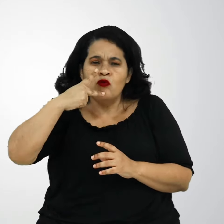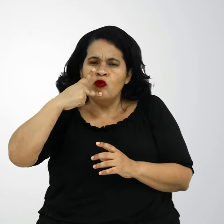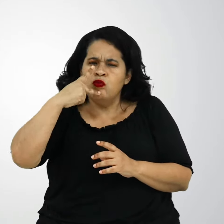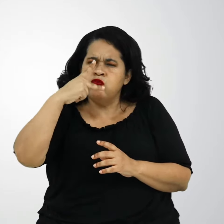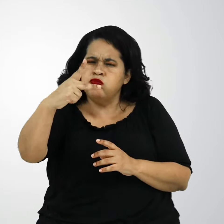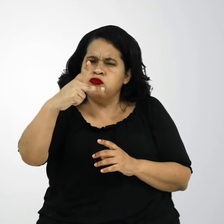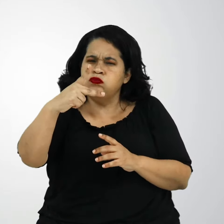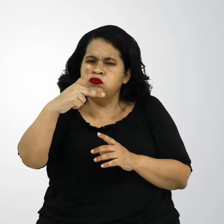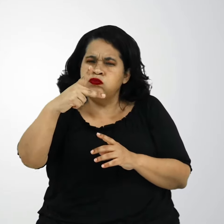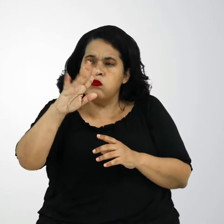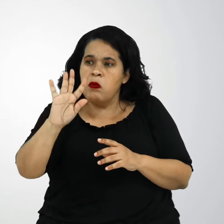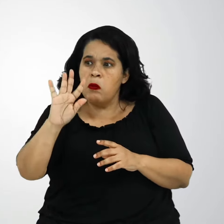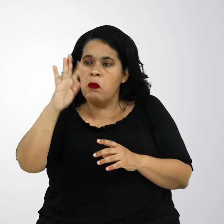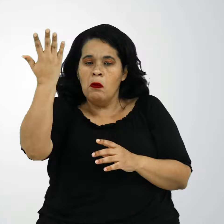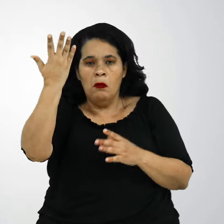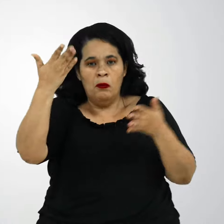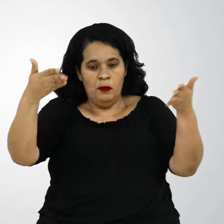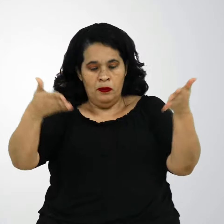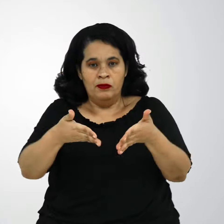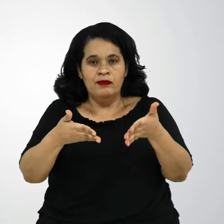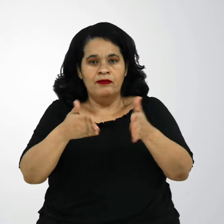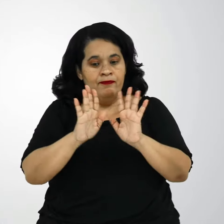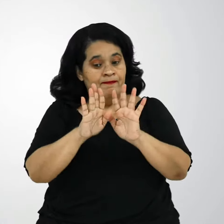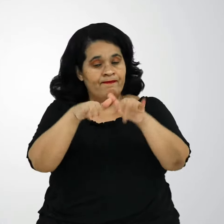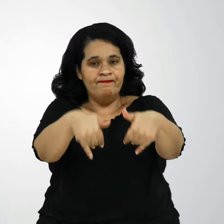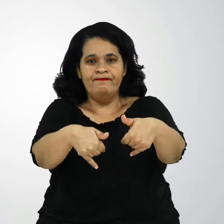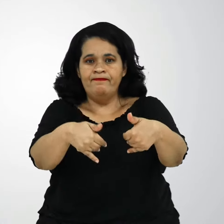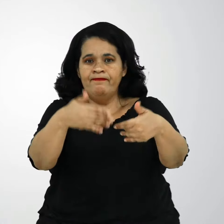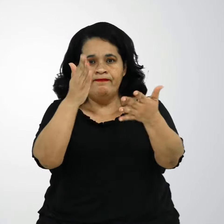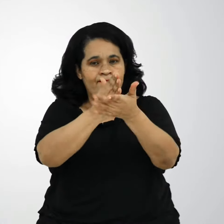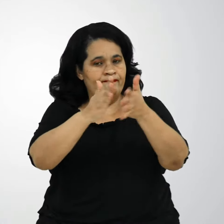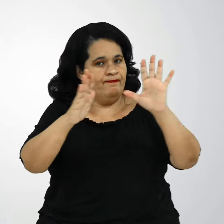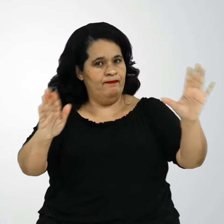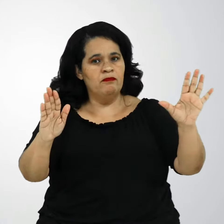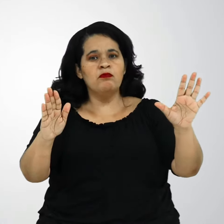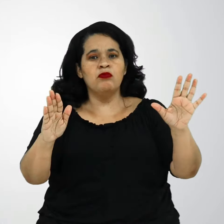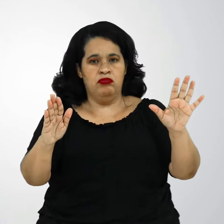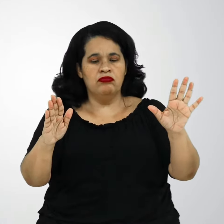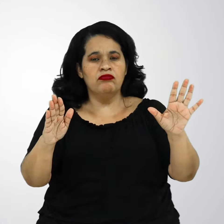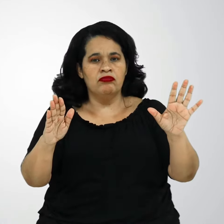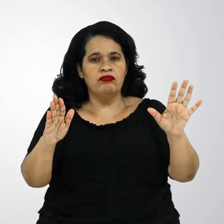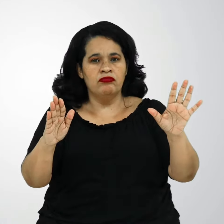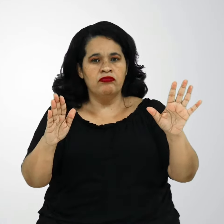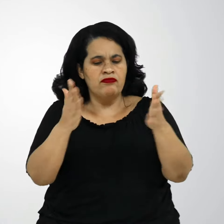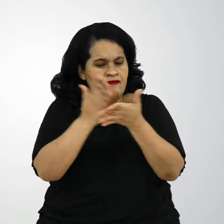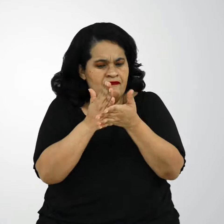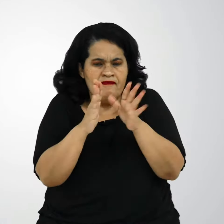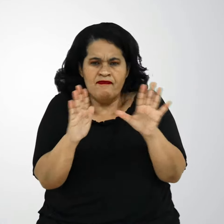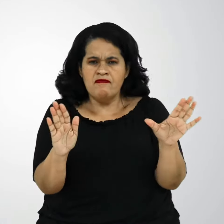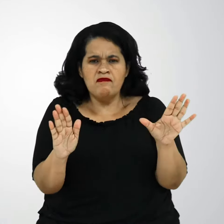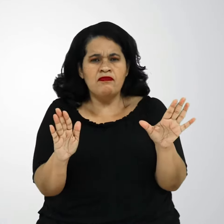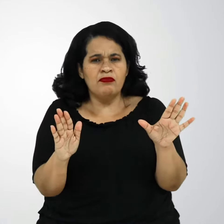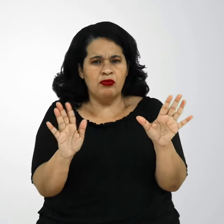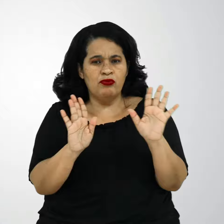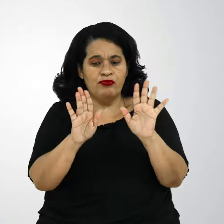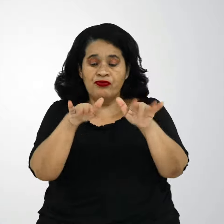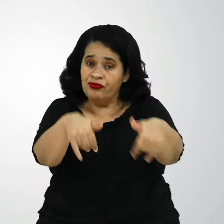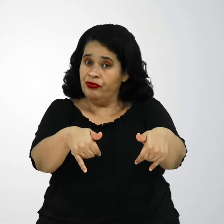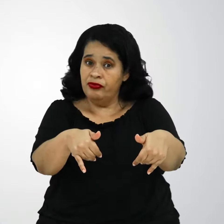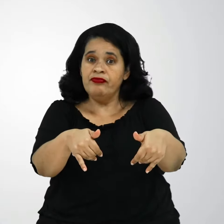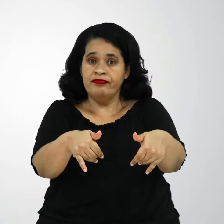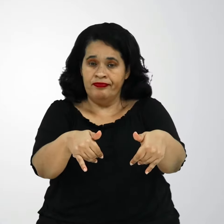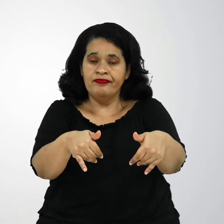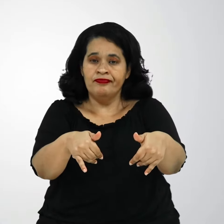se cumpre agora, fim da história. The end, né? Fim do filme, né? Acabou,